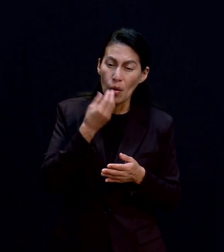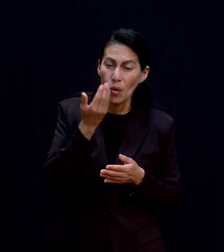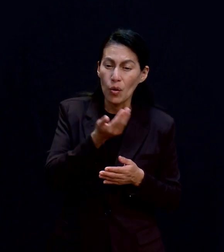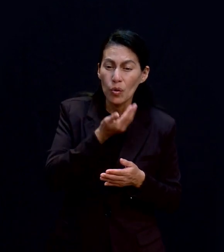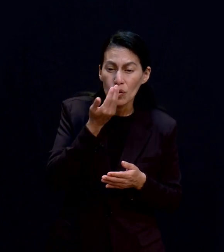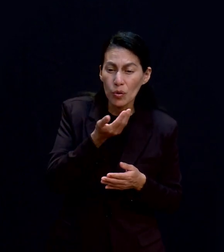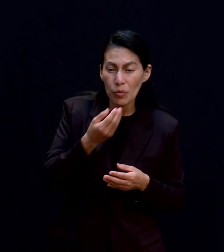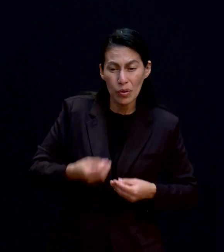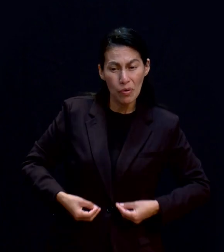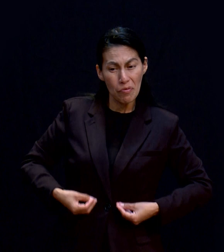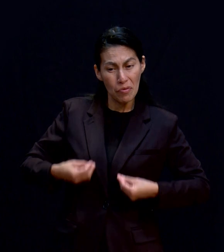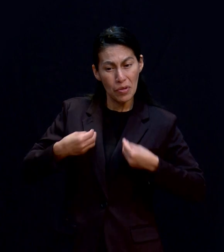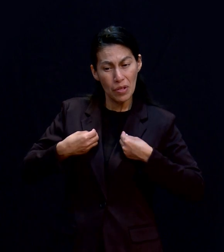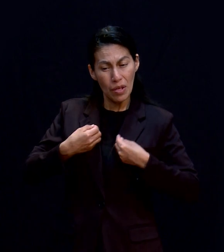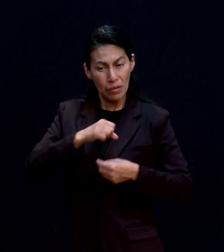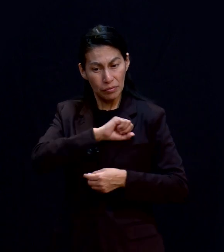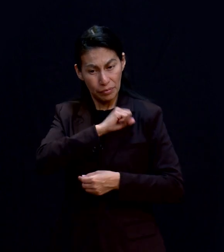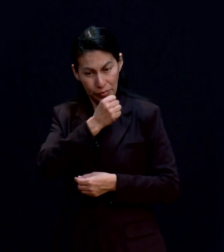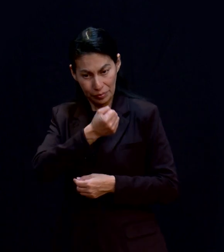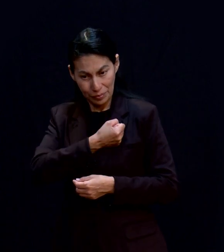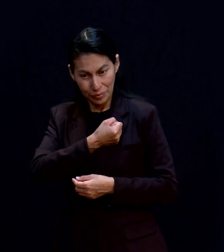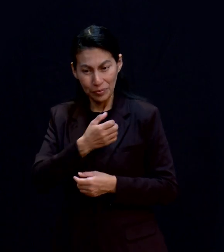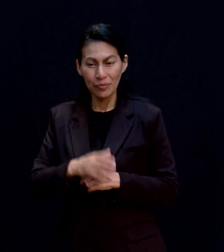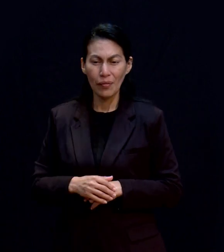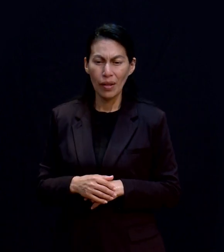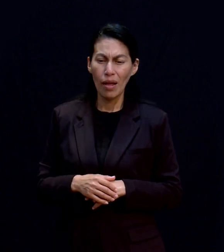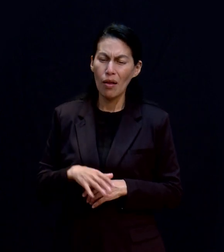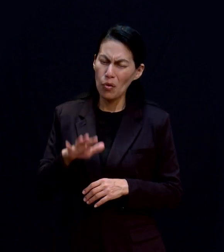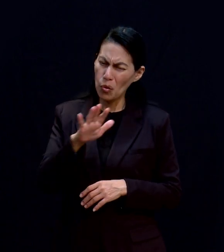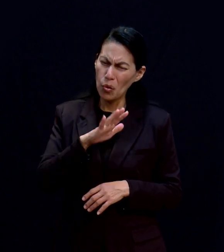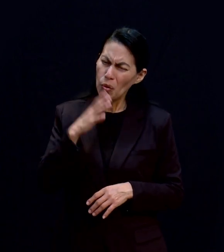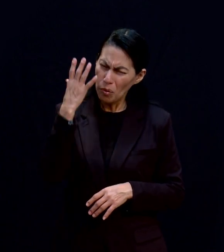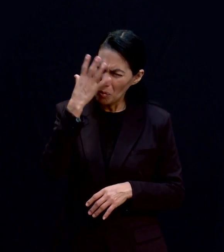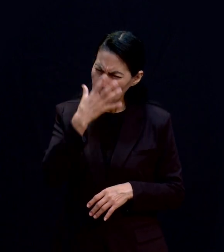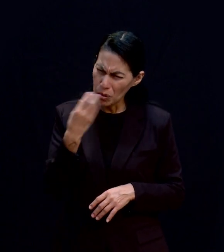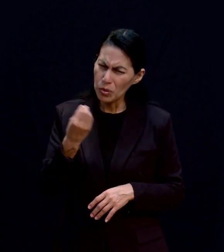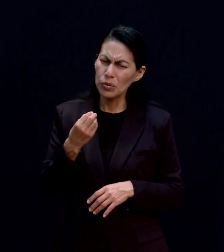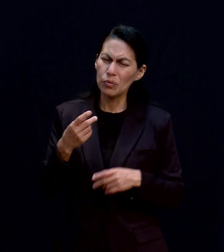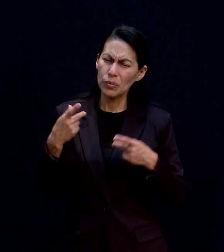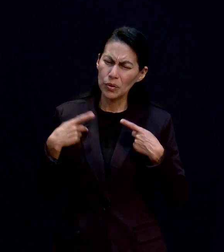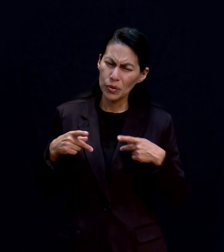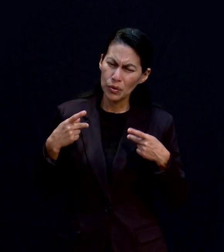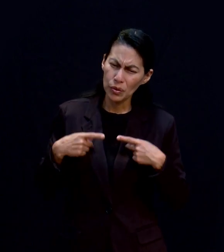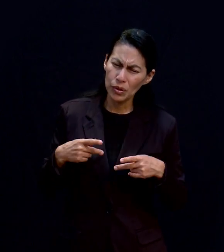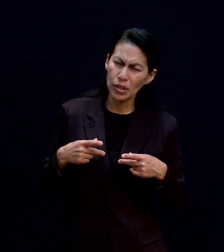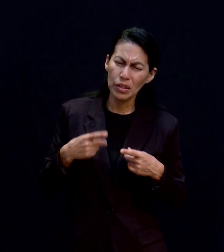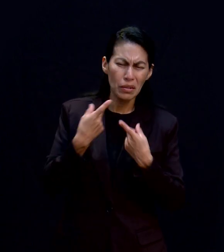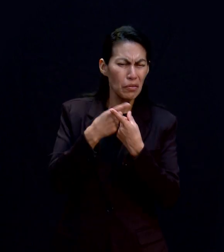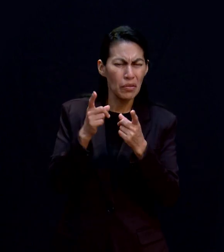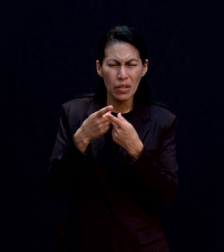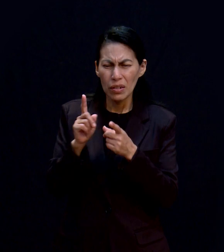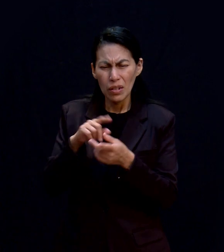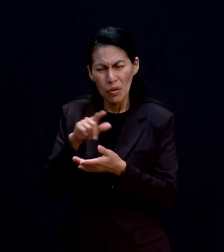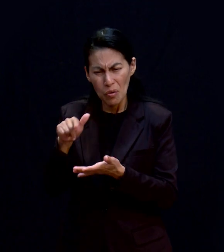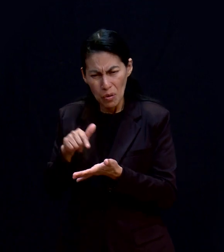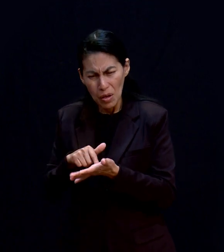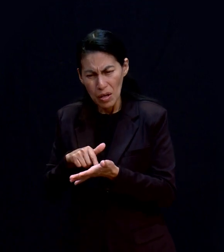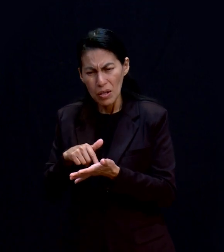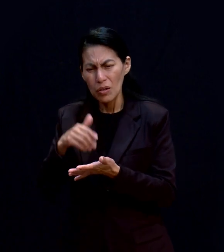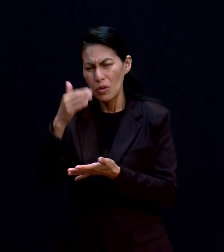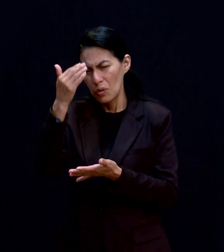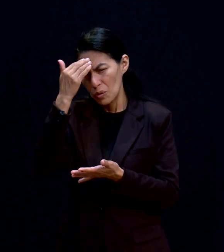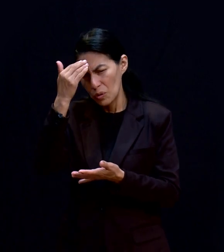una experiencia muy linda muy bonita la verdad de convivir con pacientes de